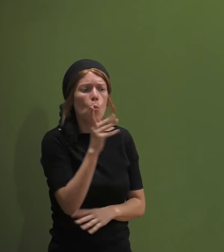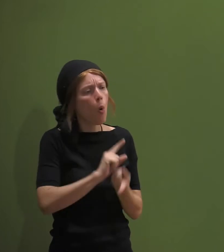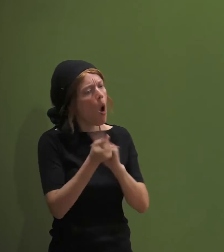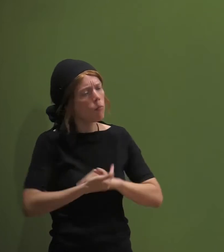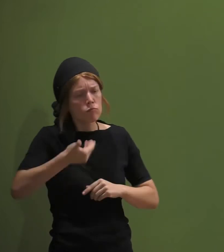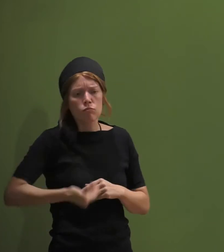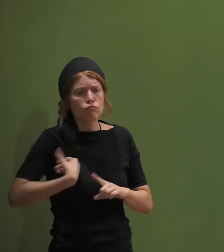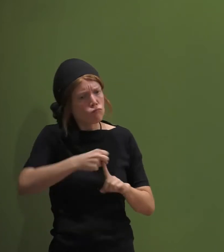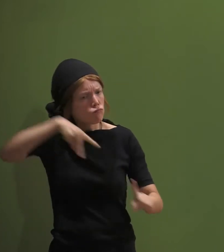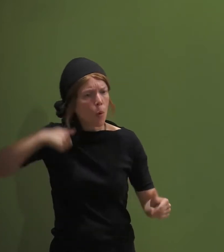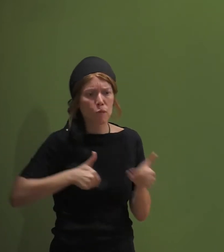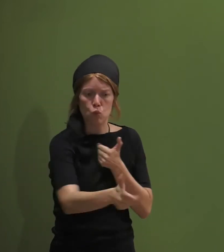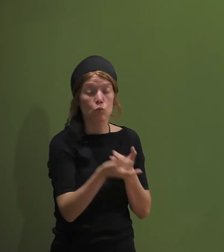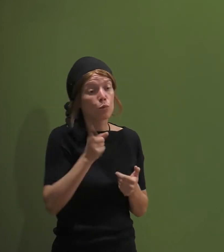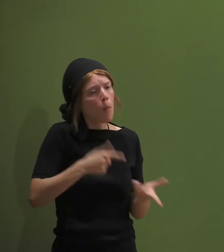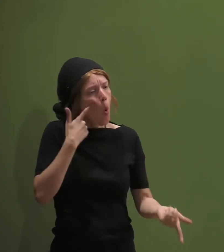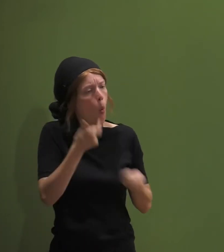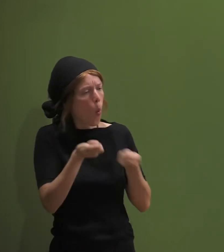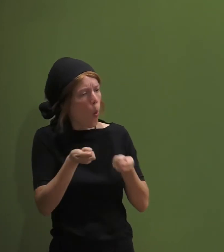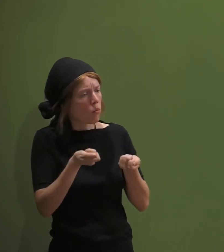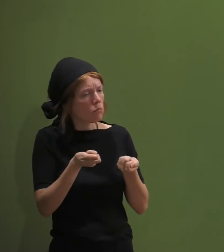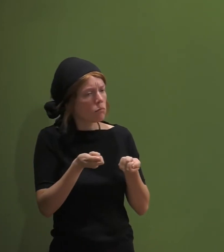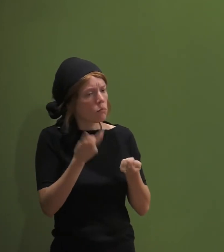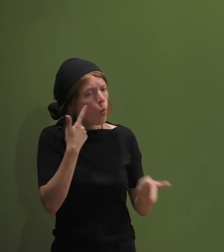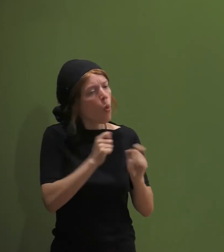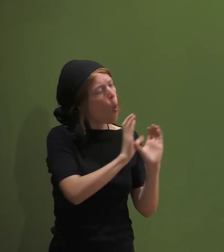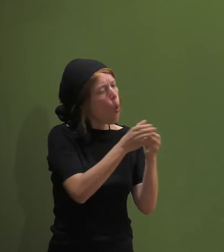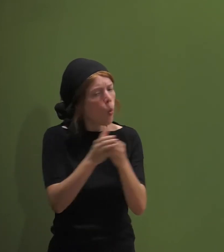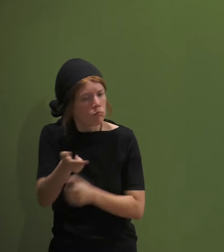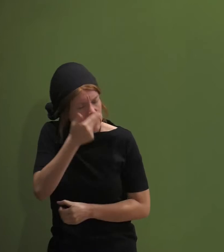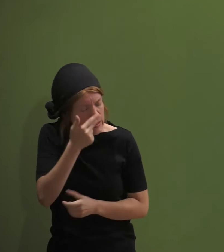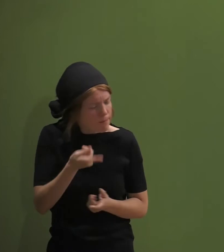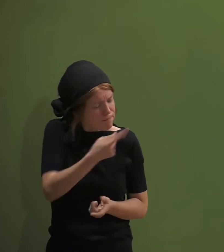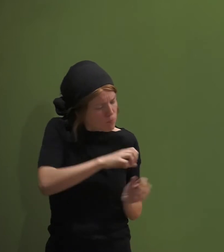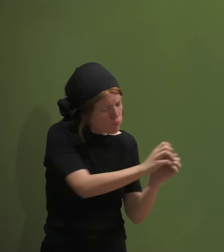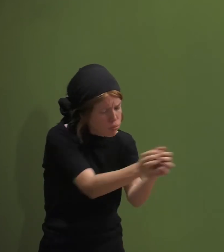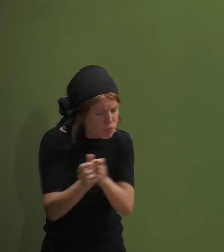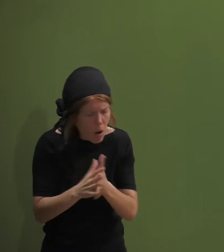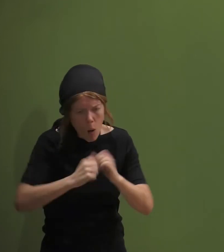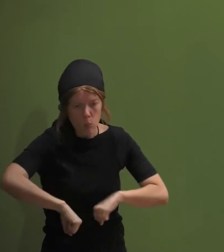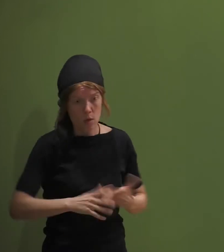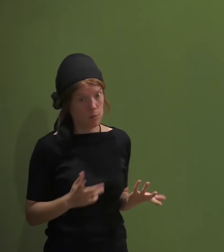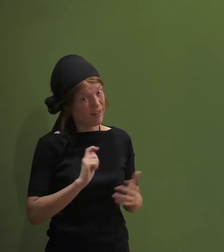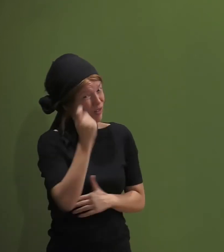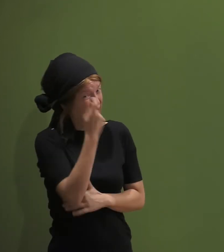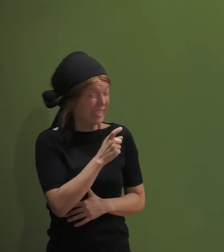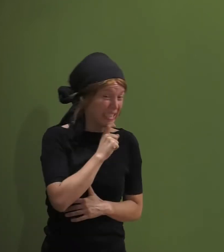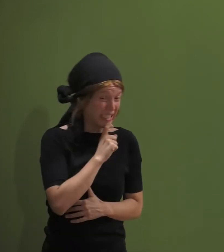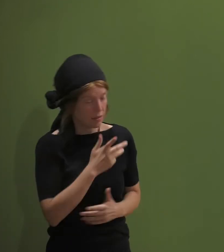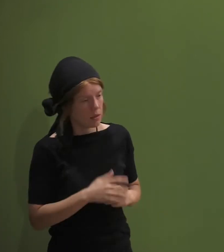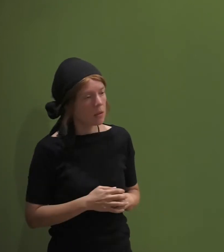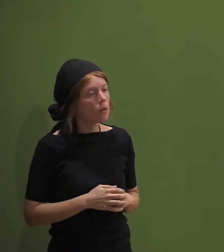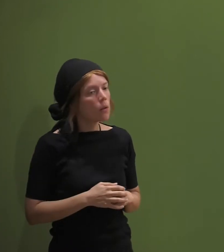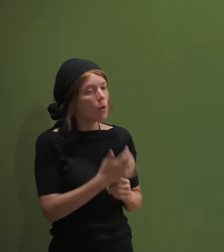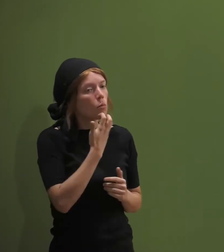importantes, con una visión de largo plazo y una coordinación entre los distintos grupos de interés que puede no ser fácil de conseguir. Un ejemplo puede estar